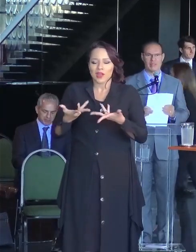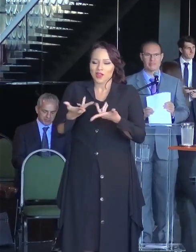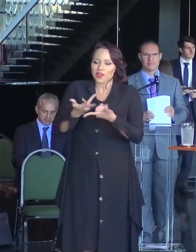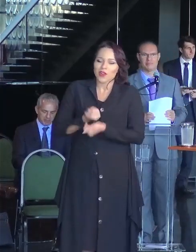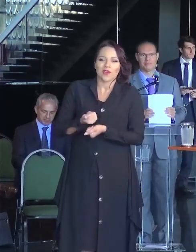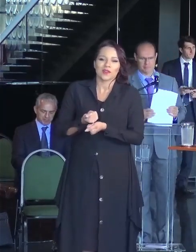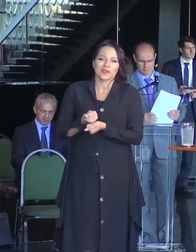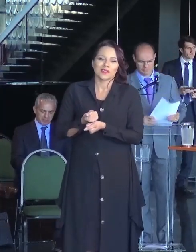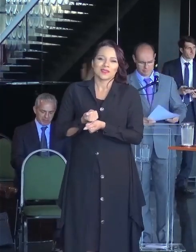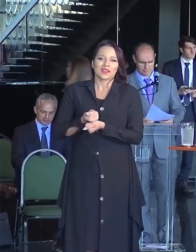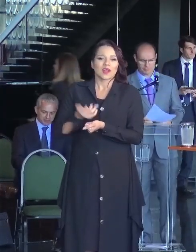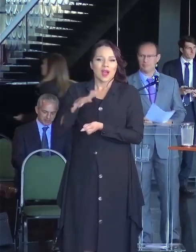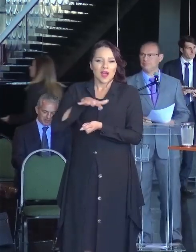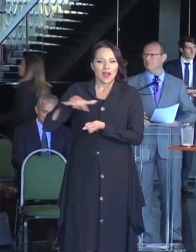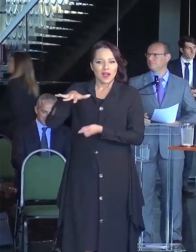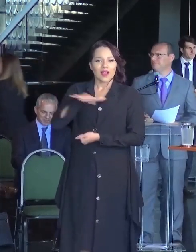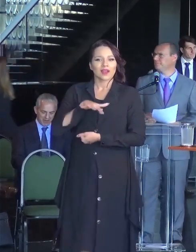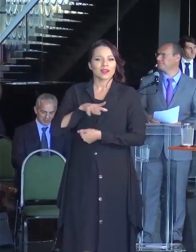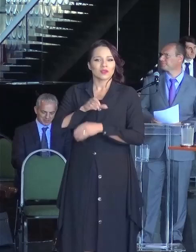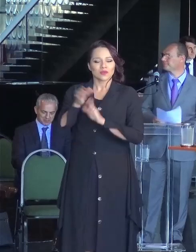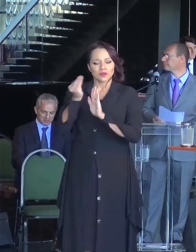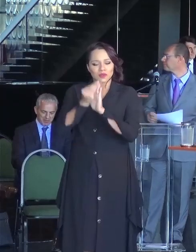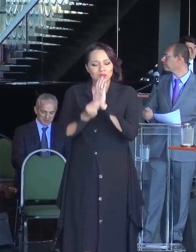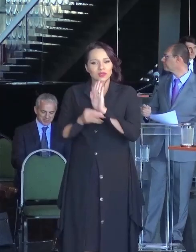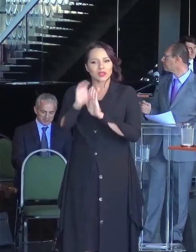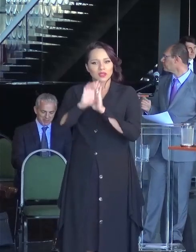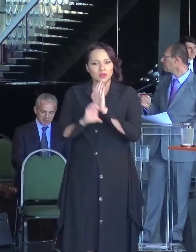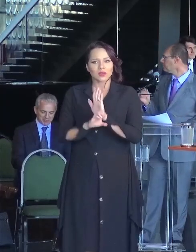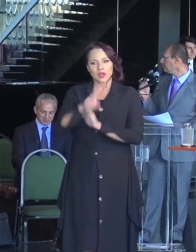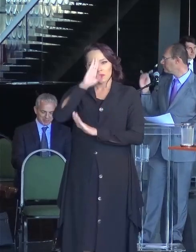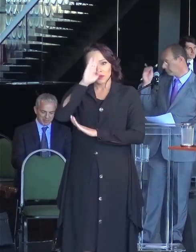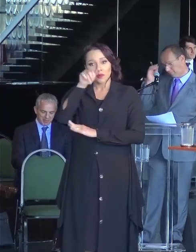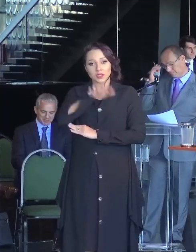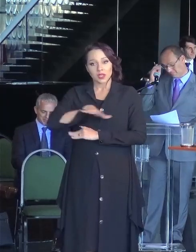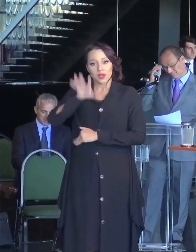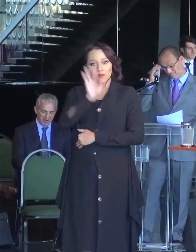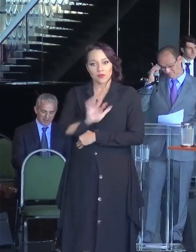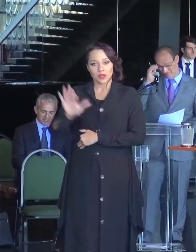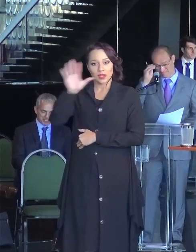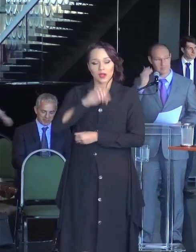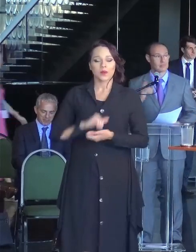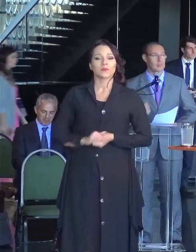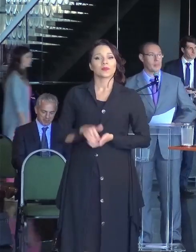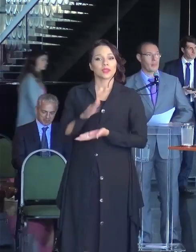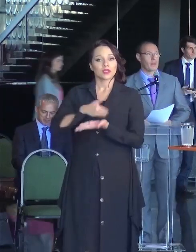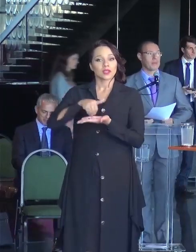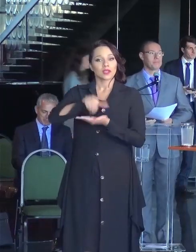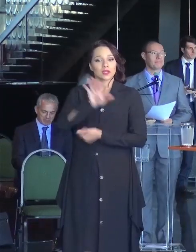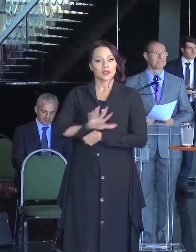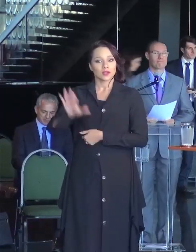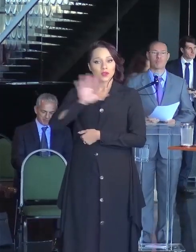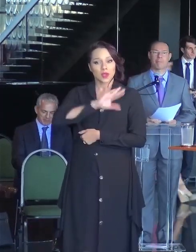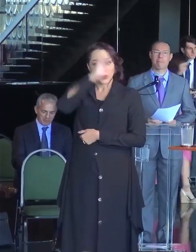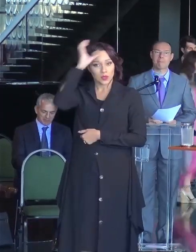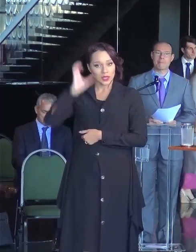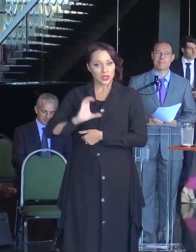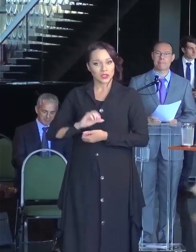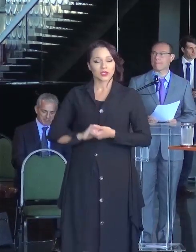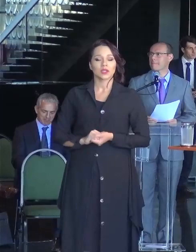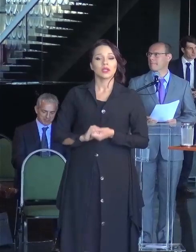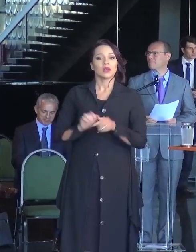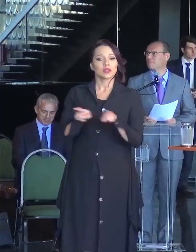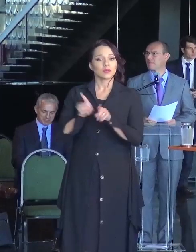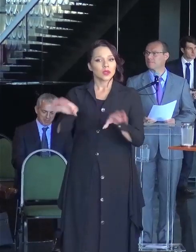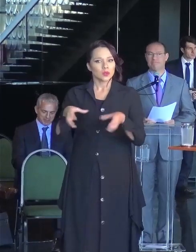se tornou o aparato estatal, principalmente na esfera federal, da Secretaria Nacional do Consumidor,